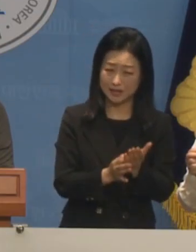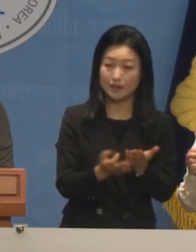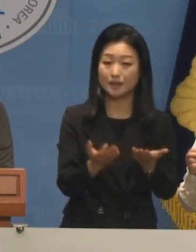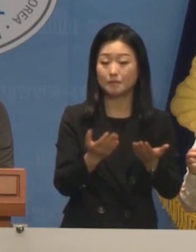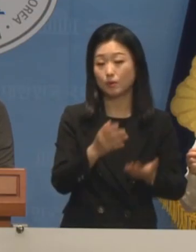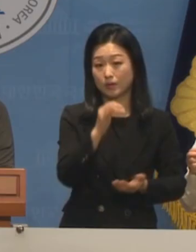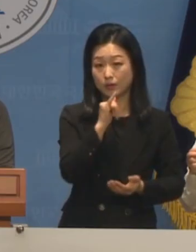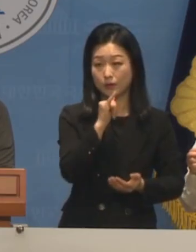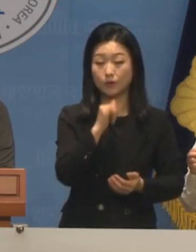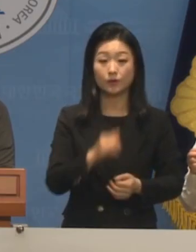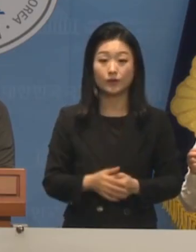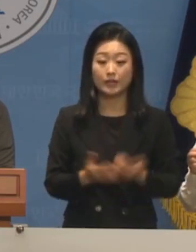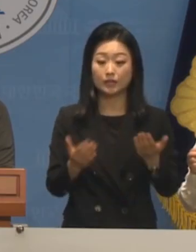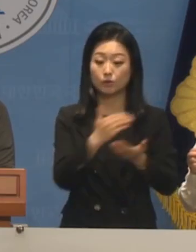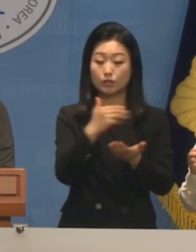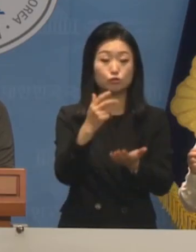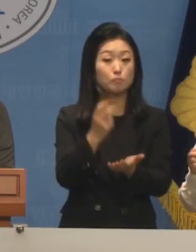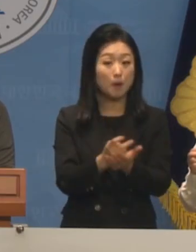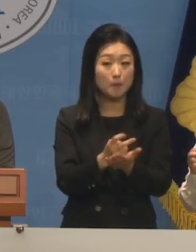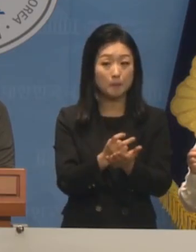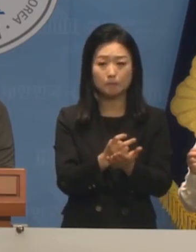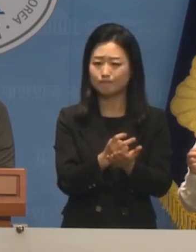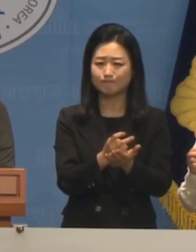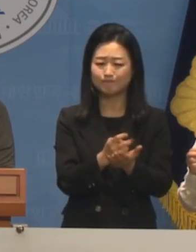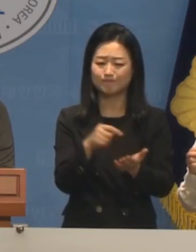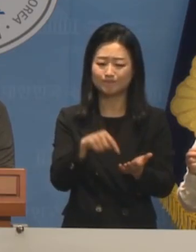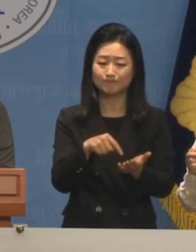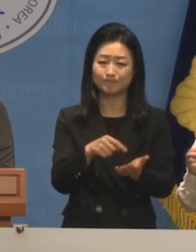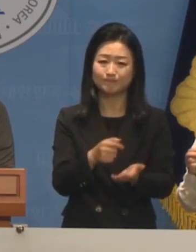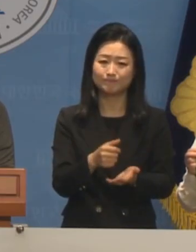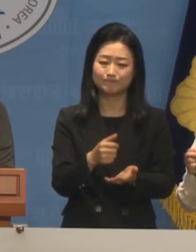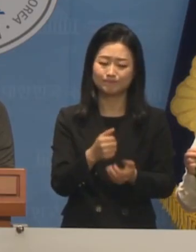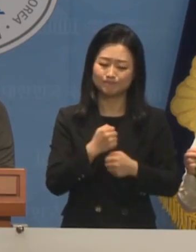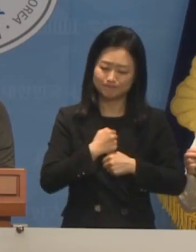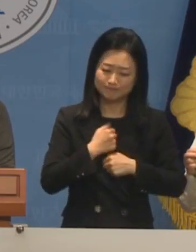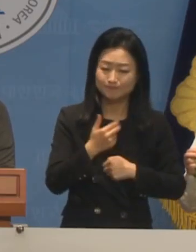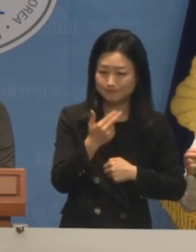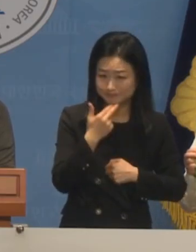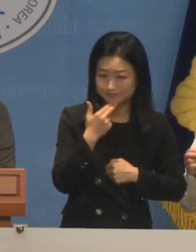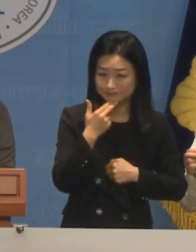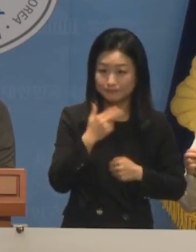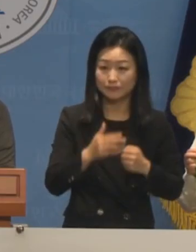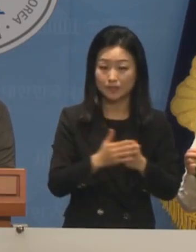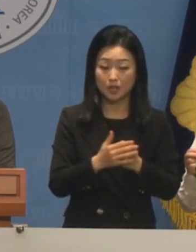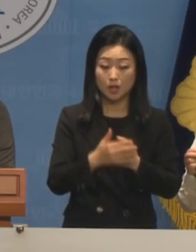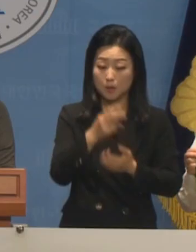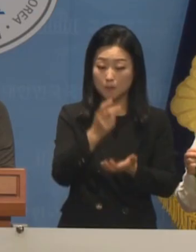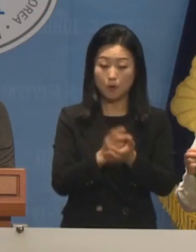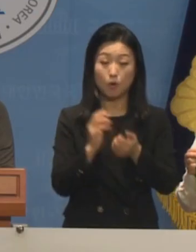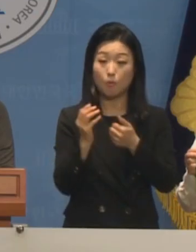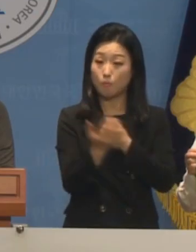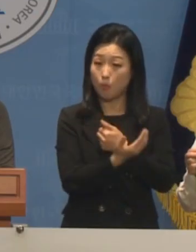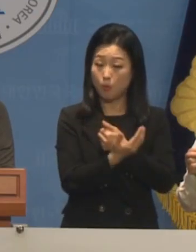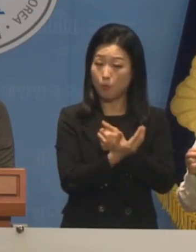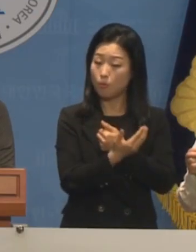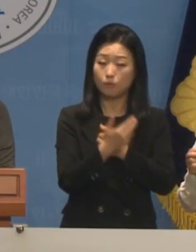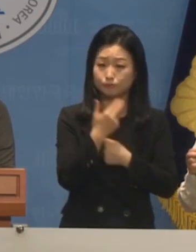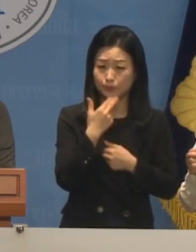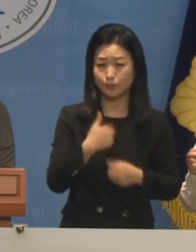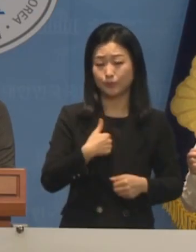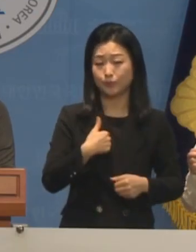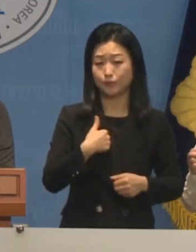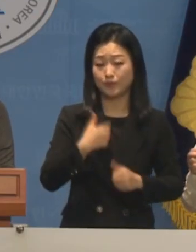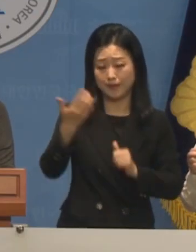있으며 근로 기준법조차도 제대로 준수되지 않는 상황에서 법에 보호하는 해고 제한